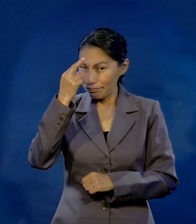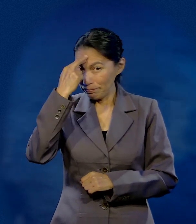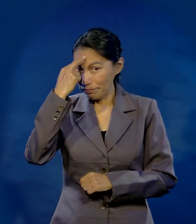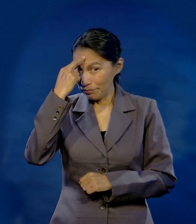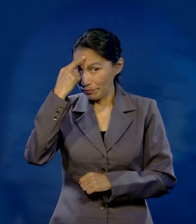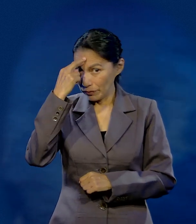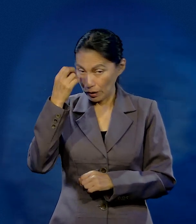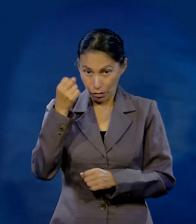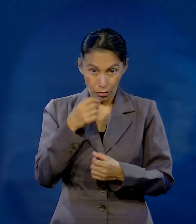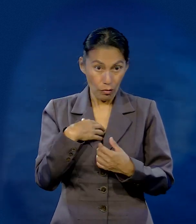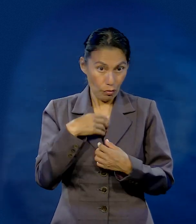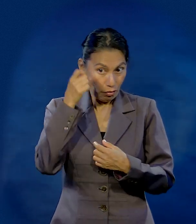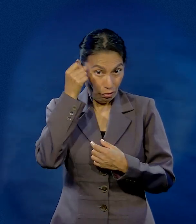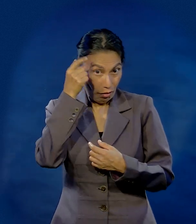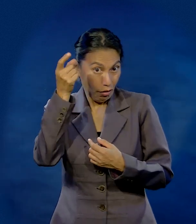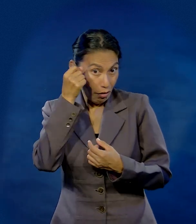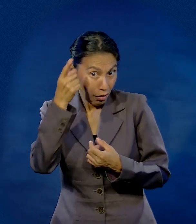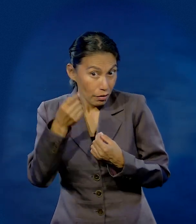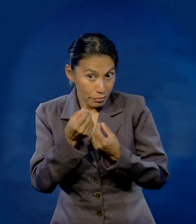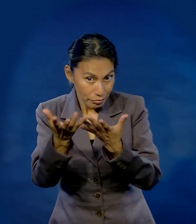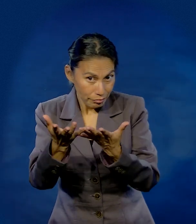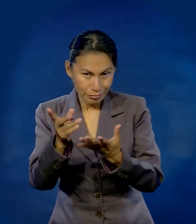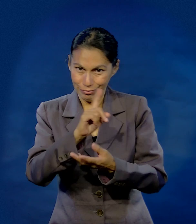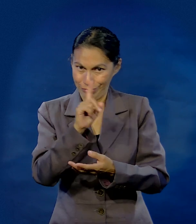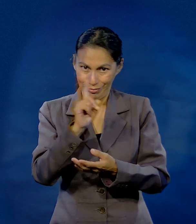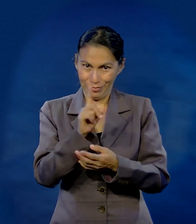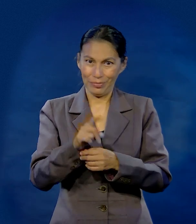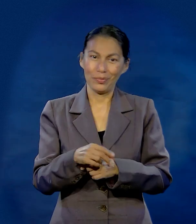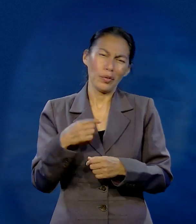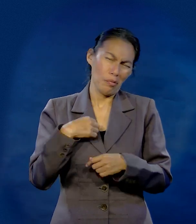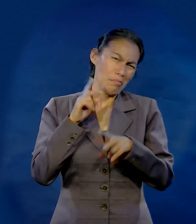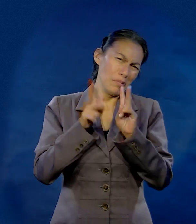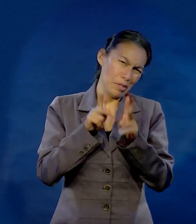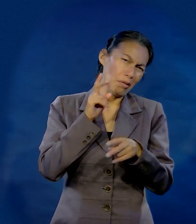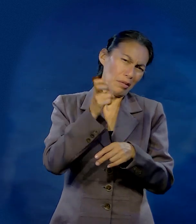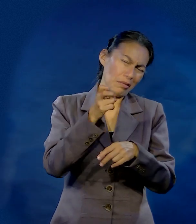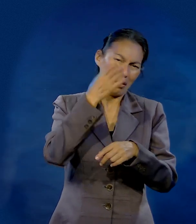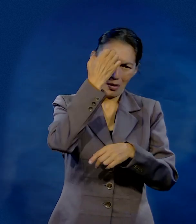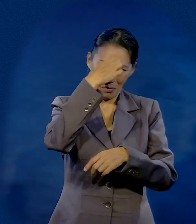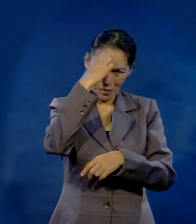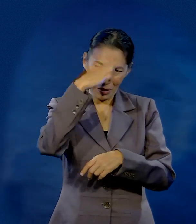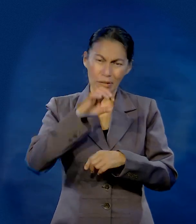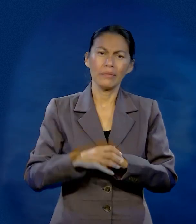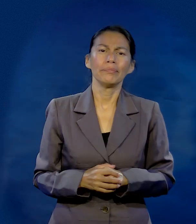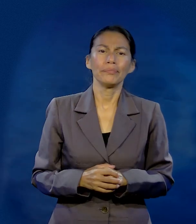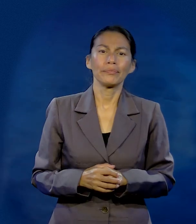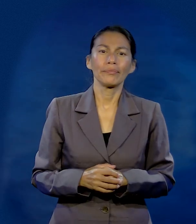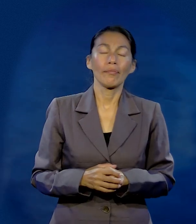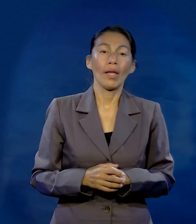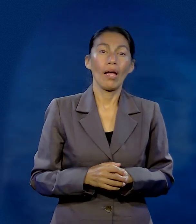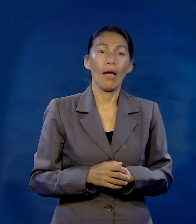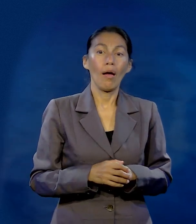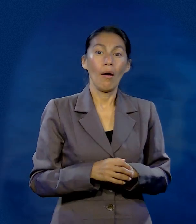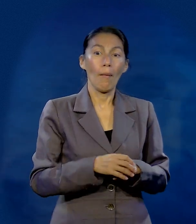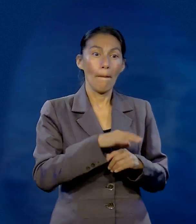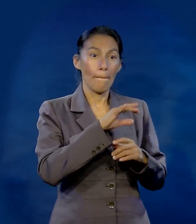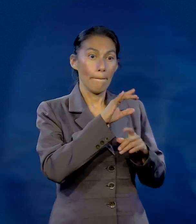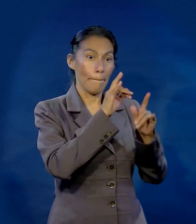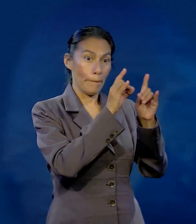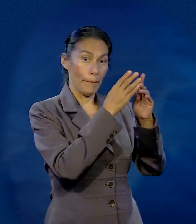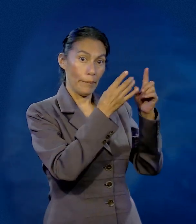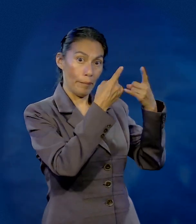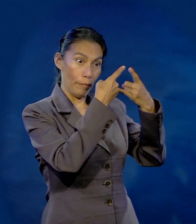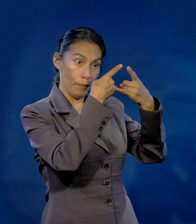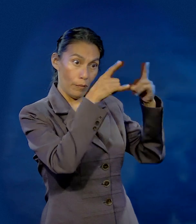hizo un examen de reconocimiento de los compañeros No le estoy dando ideas nada más estoy contando lo que pasó en mi tiempo